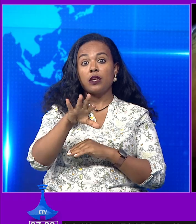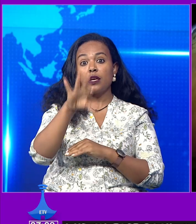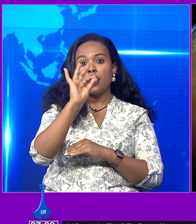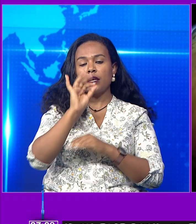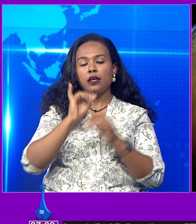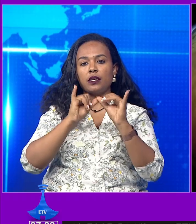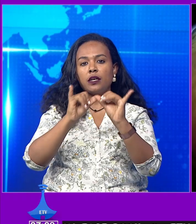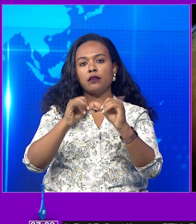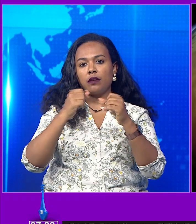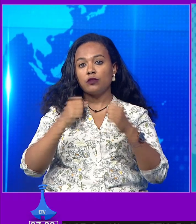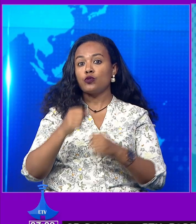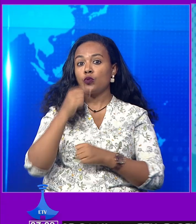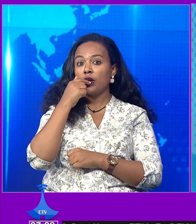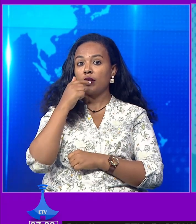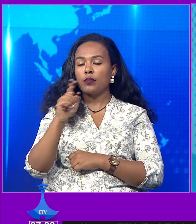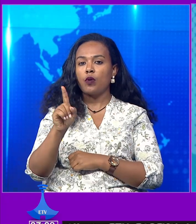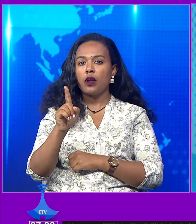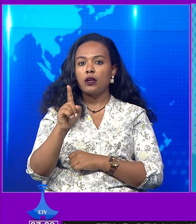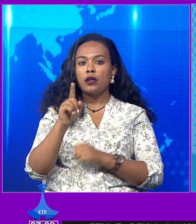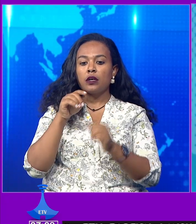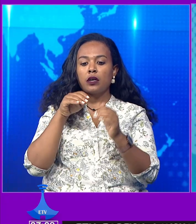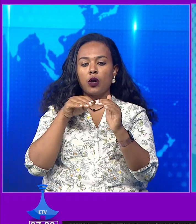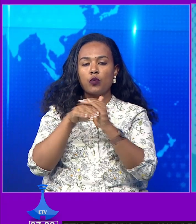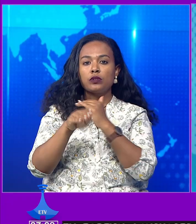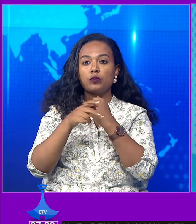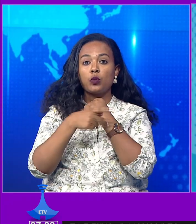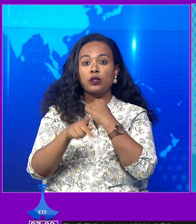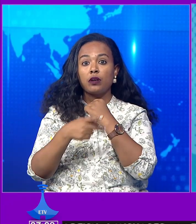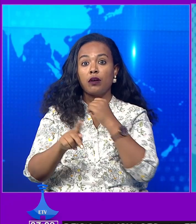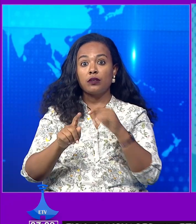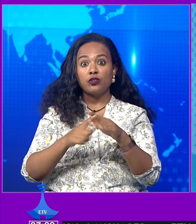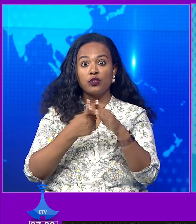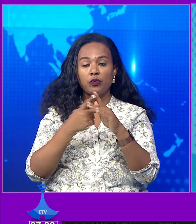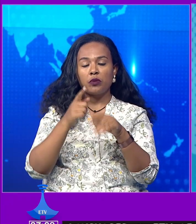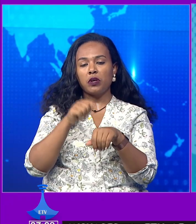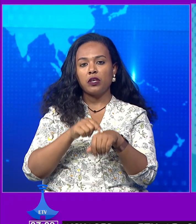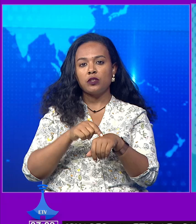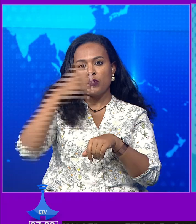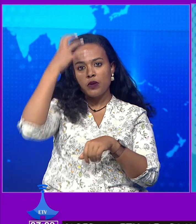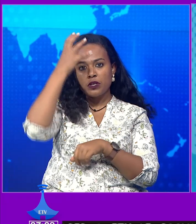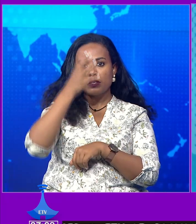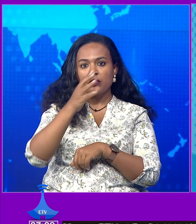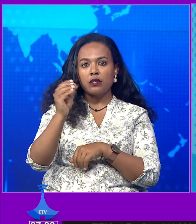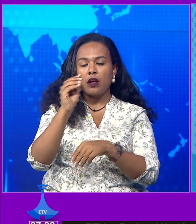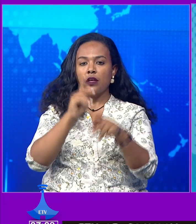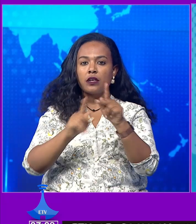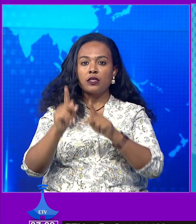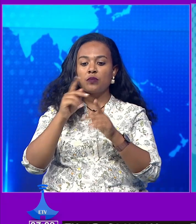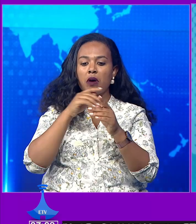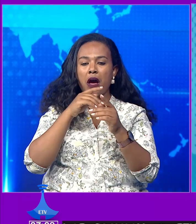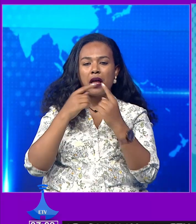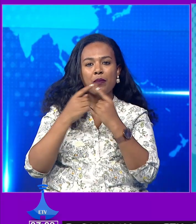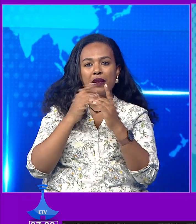እንዲሄድ አስችሎታልን ብለዋል። ከውስጥ ዶሜስቲክ ፖለቲክስ ስንጀምር በጊዜው የመንግስትና የህዝብ አለመናበብ